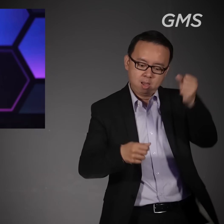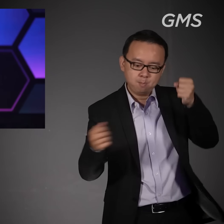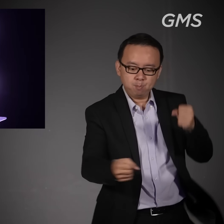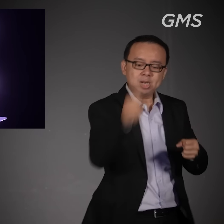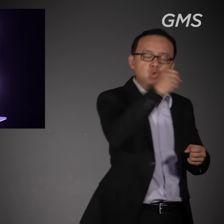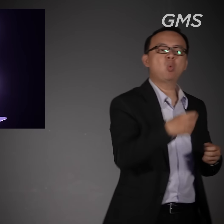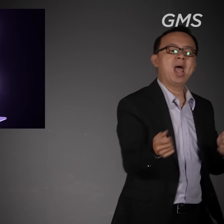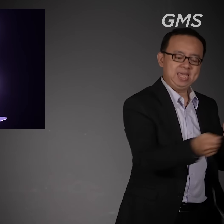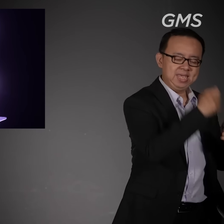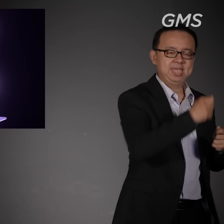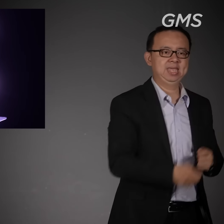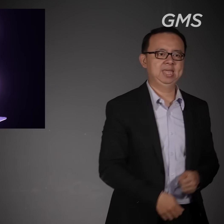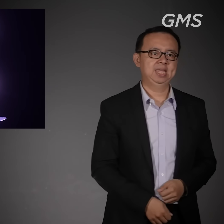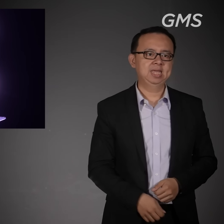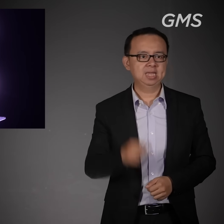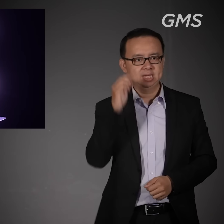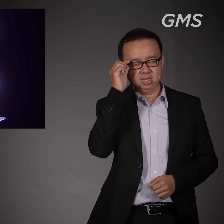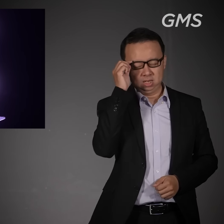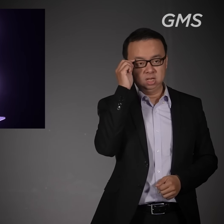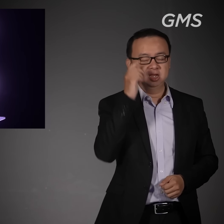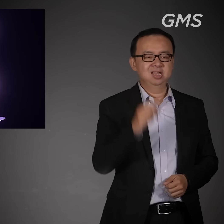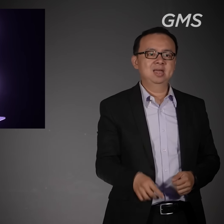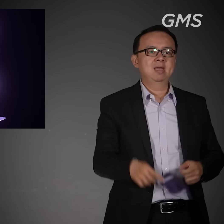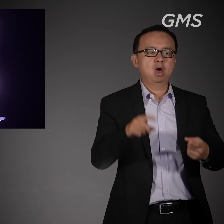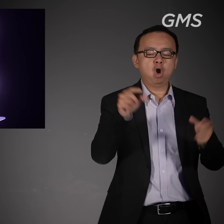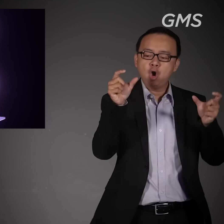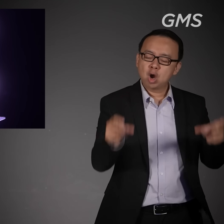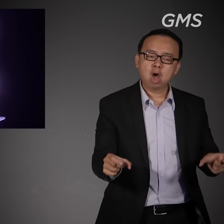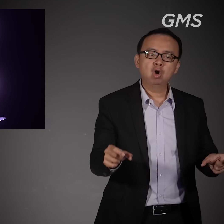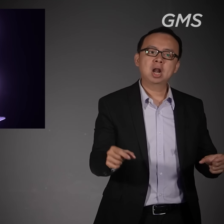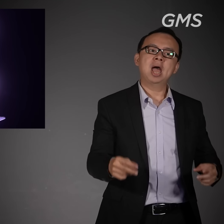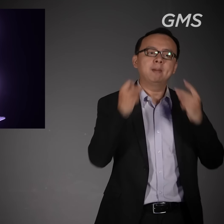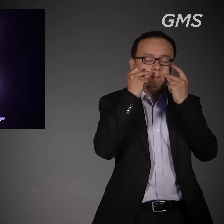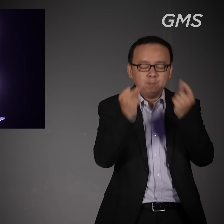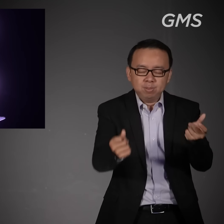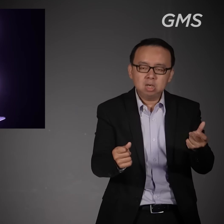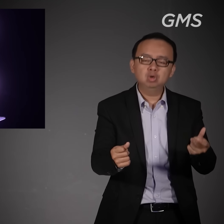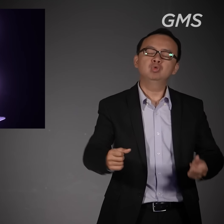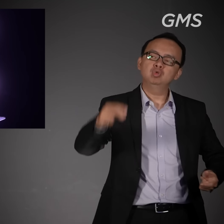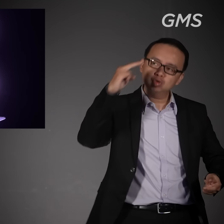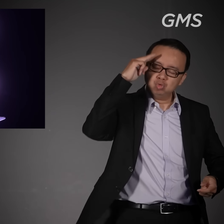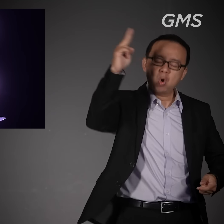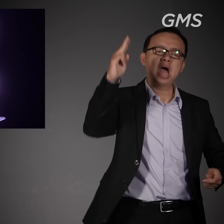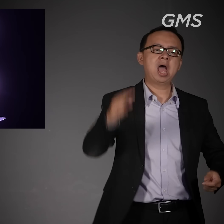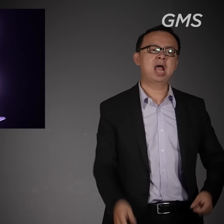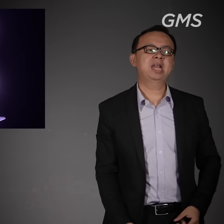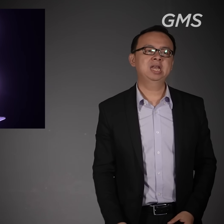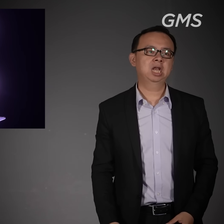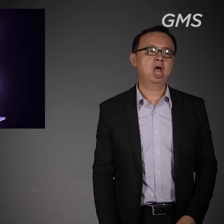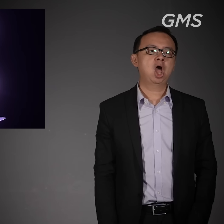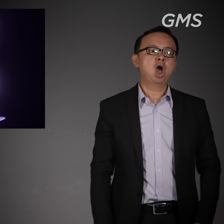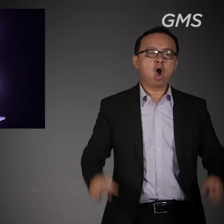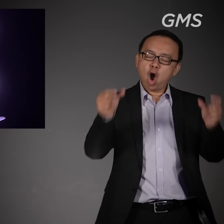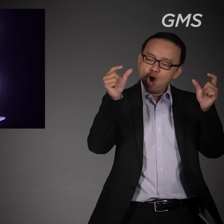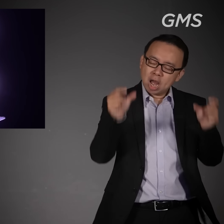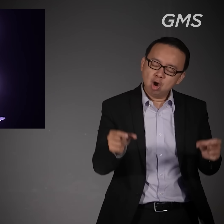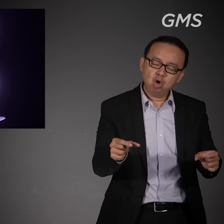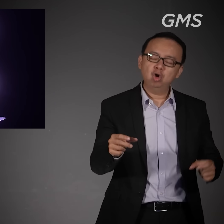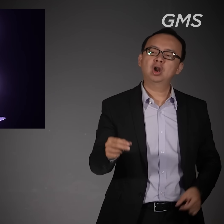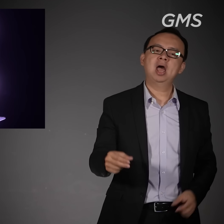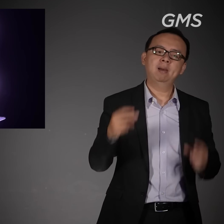Lord. People need the Lord. People need the Lord. At the end